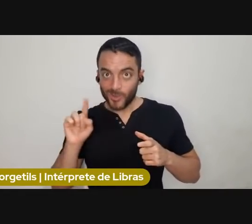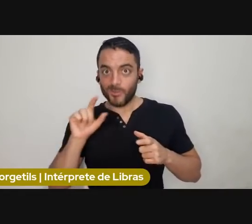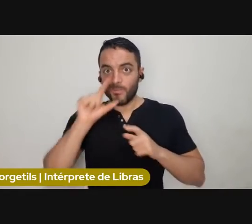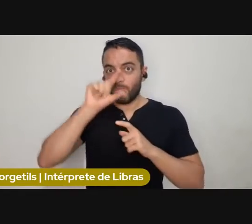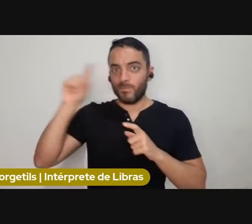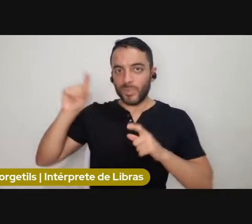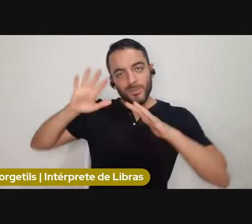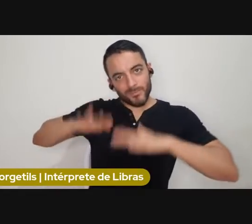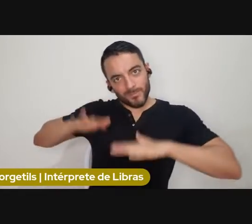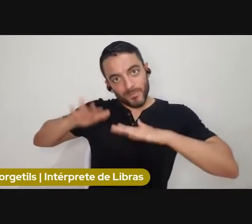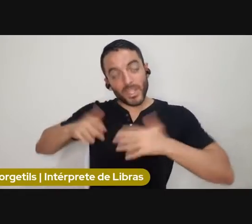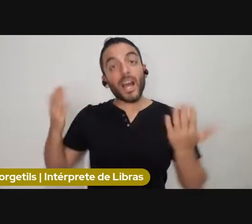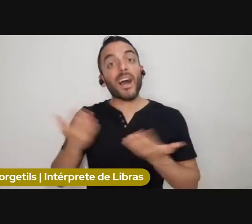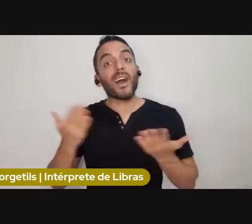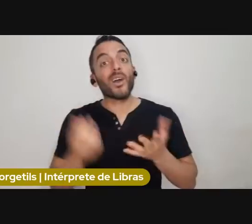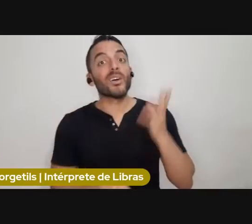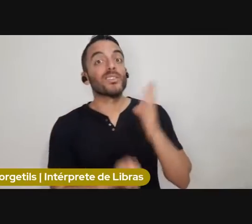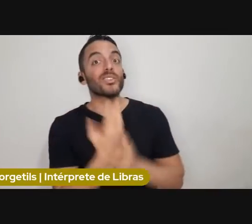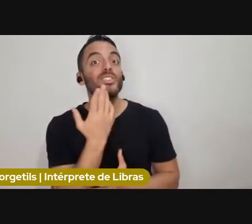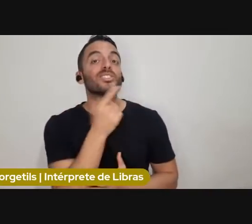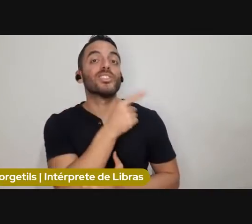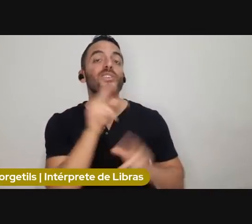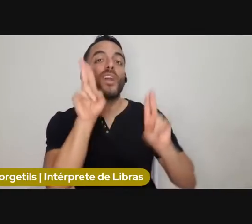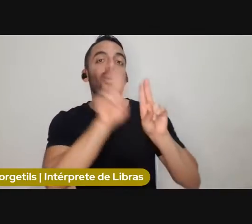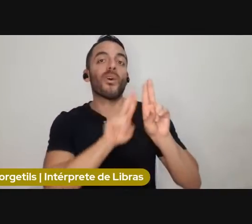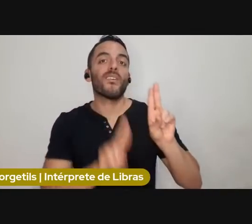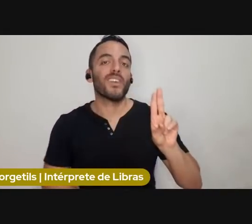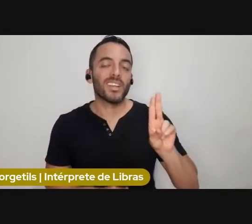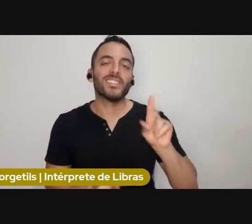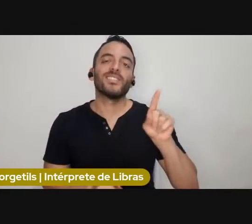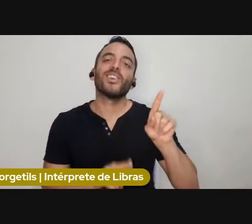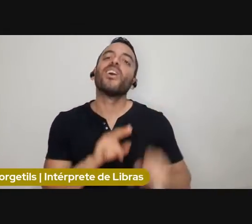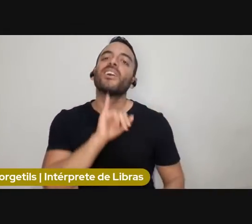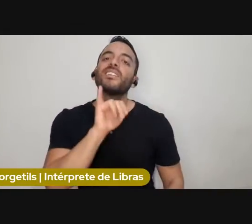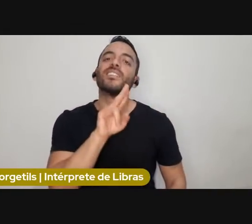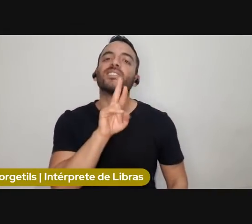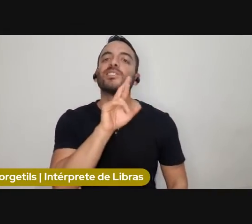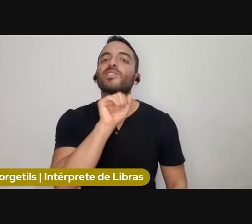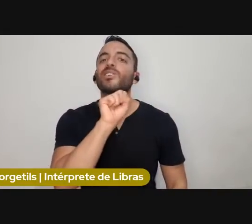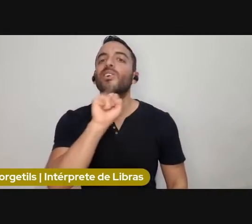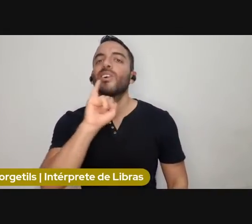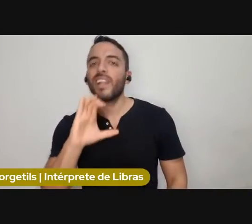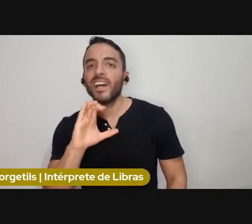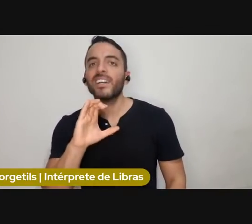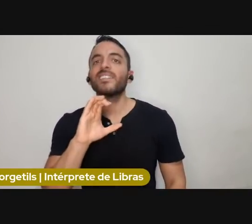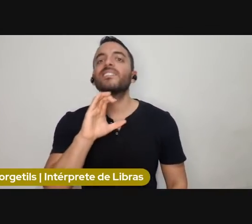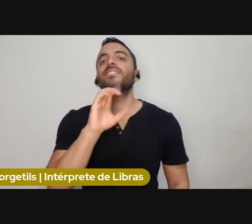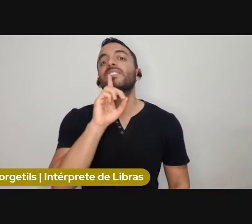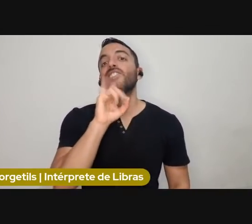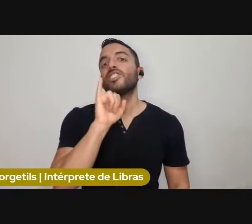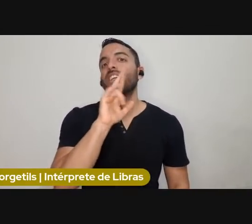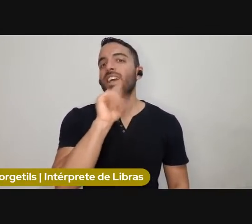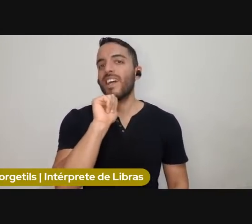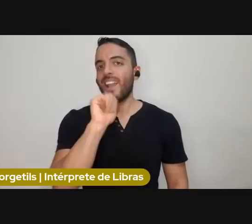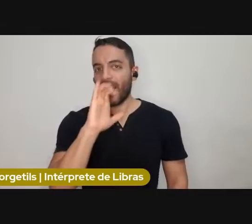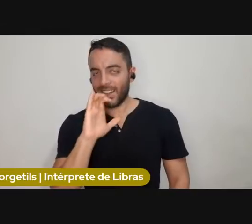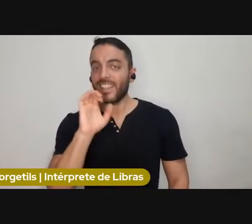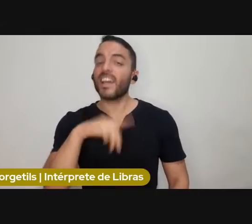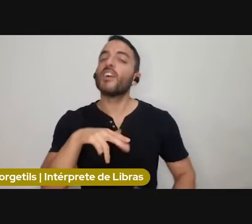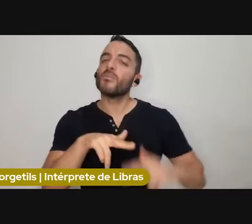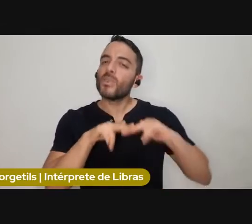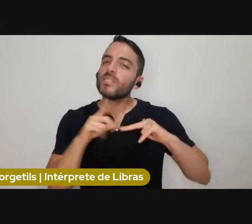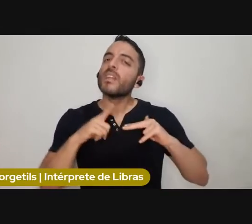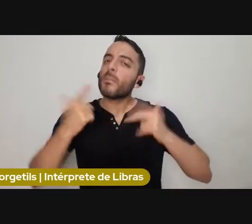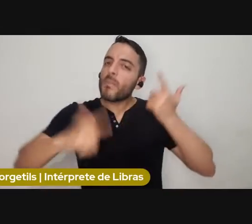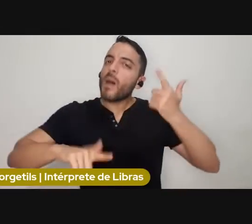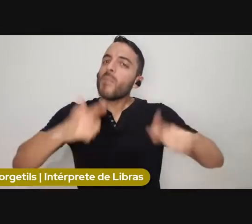Park. Então, esse quântico dos quânticos, Paul Dirac, junto com outros, né, argonautas do universo,